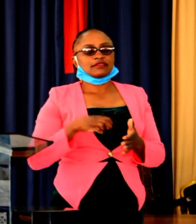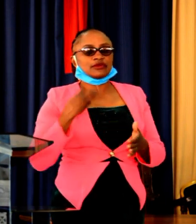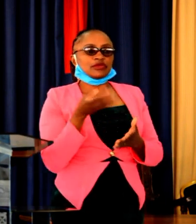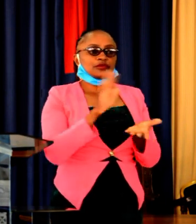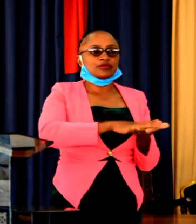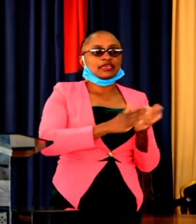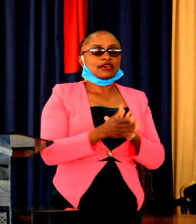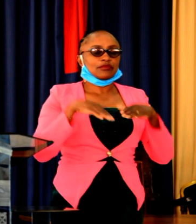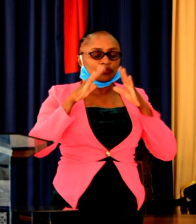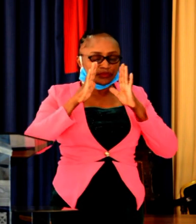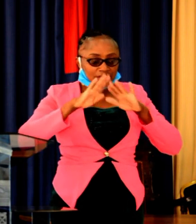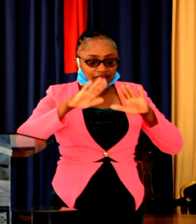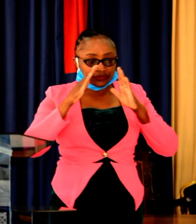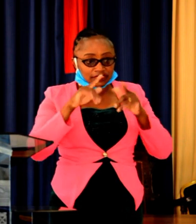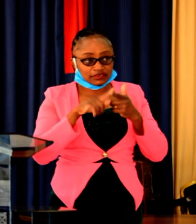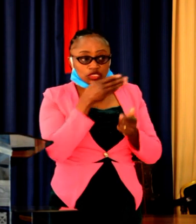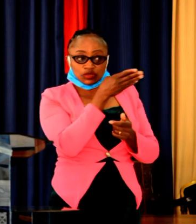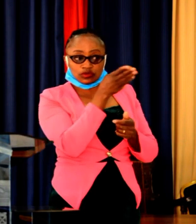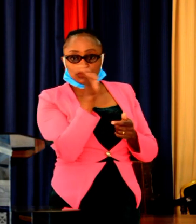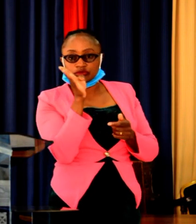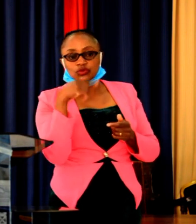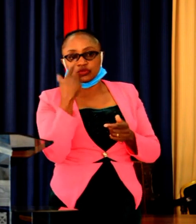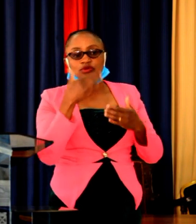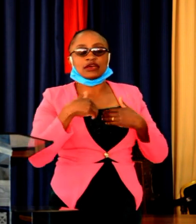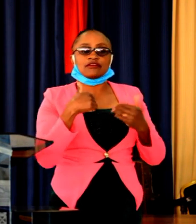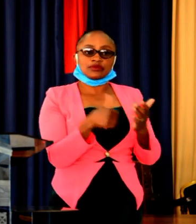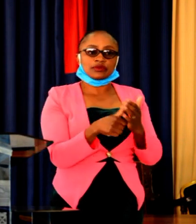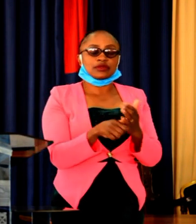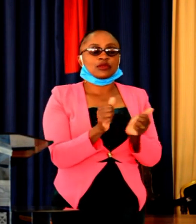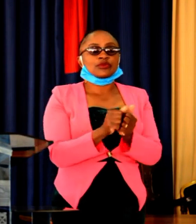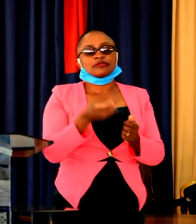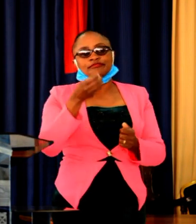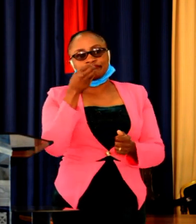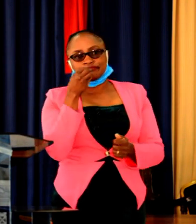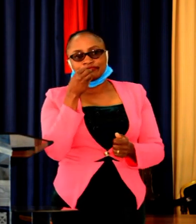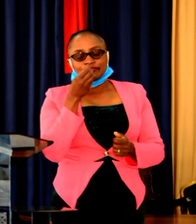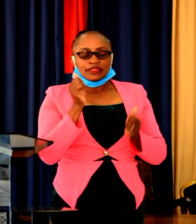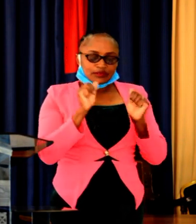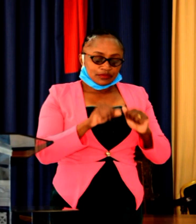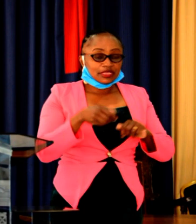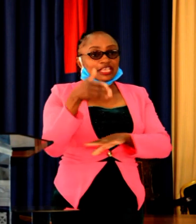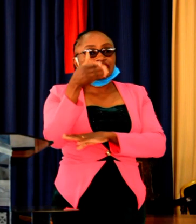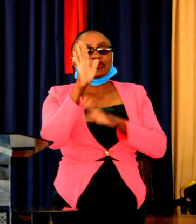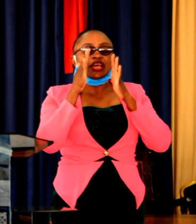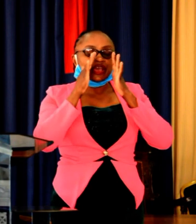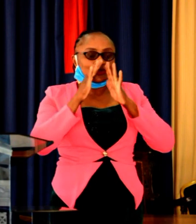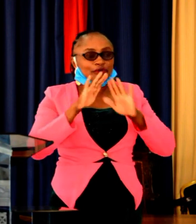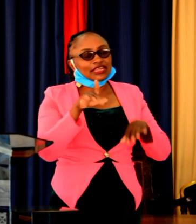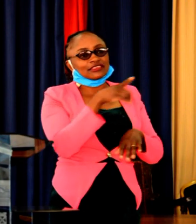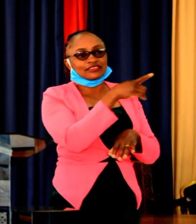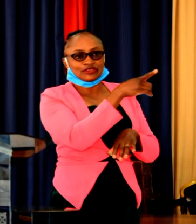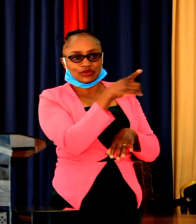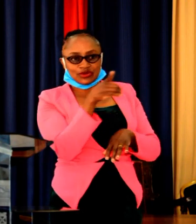wale ambao wako na shida ya chakula. So God bless you. Sasa tutaomba kwa ajili ya